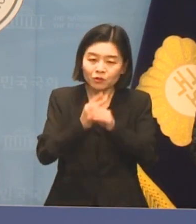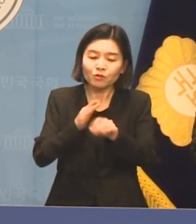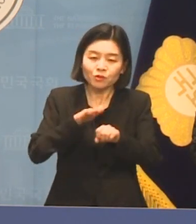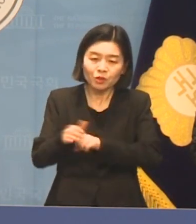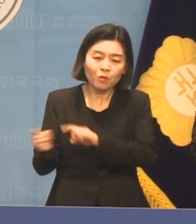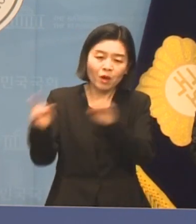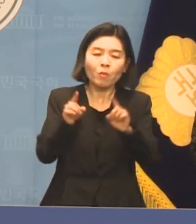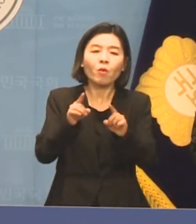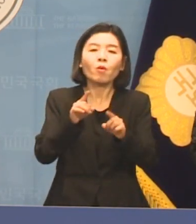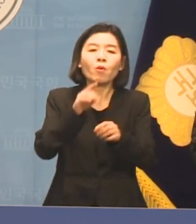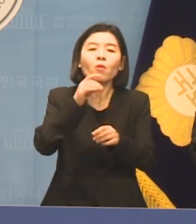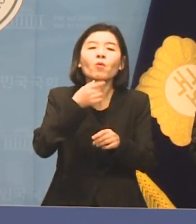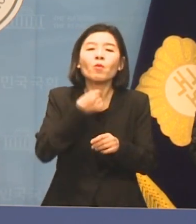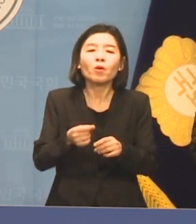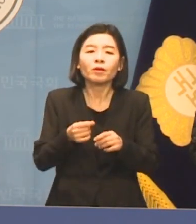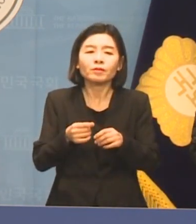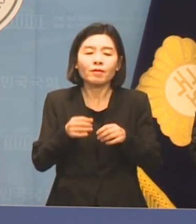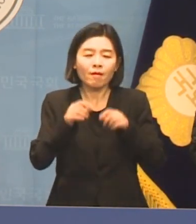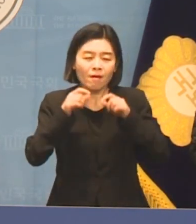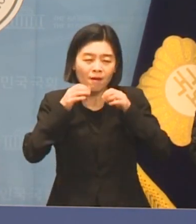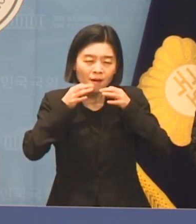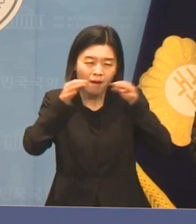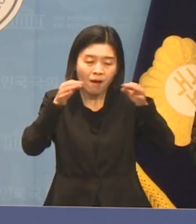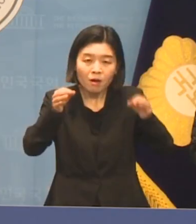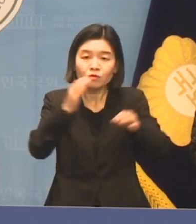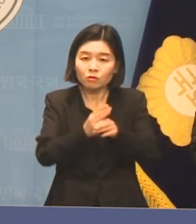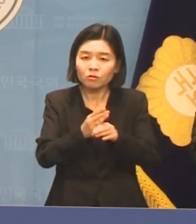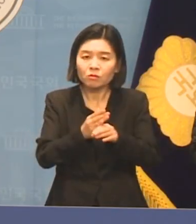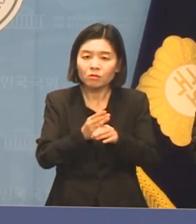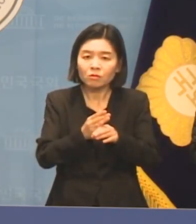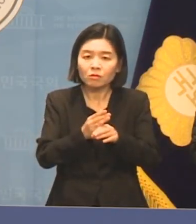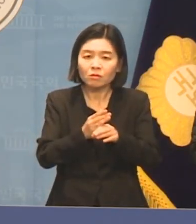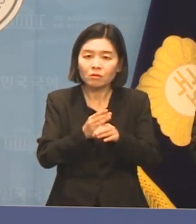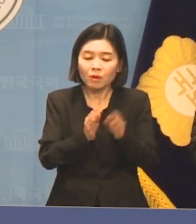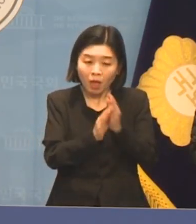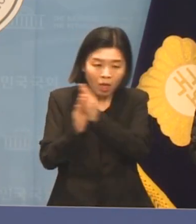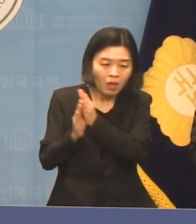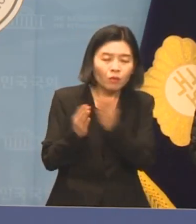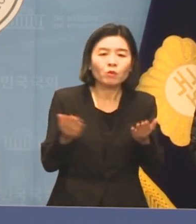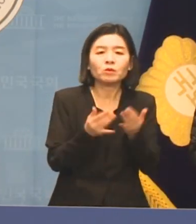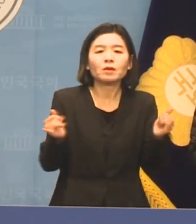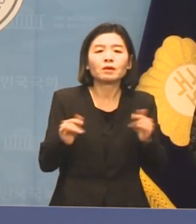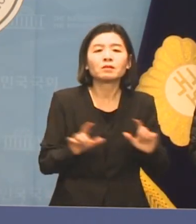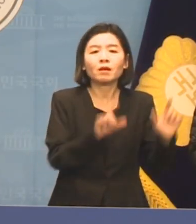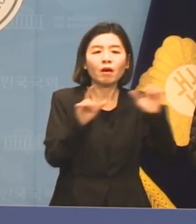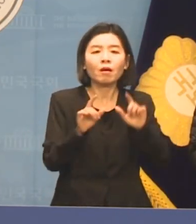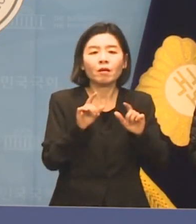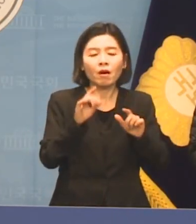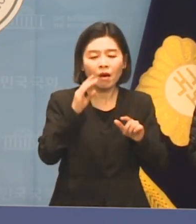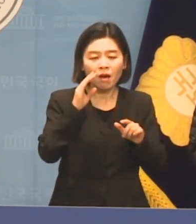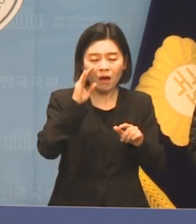노동법에서조차 소외된 노동자들의 피폐한 삶은 여전히 방치되고 있습니다.